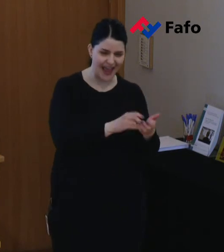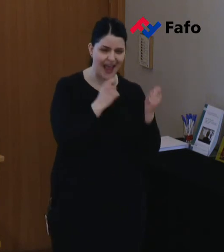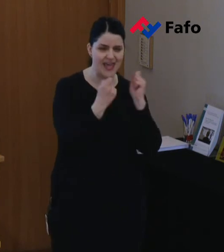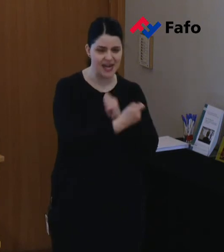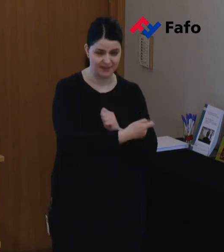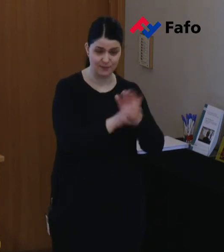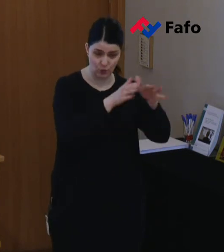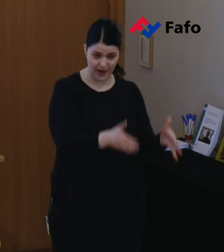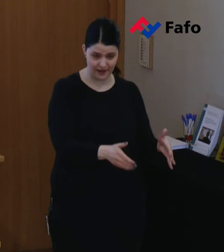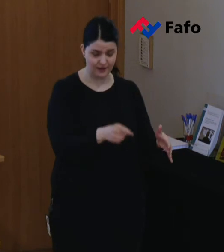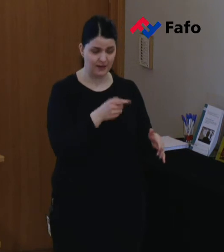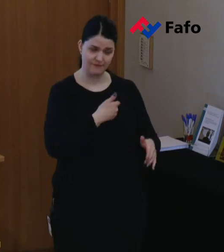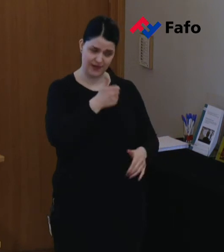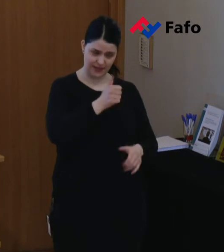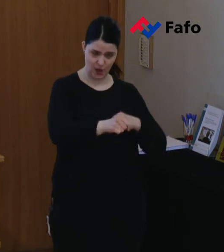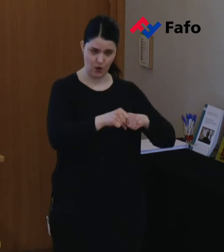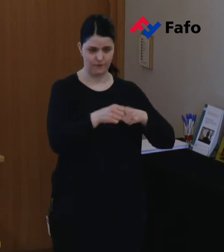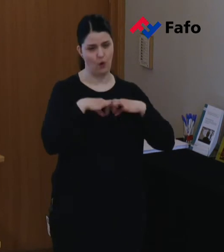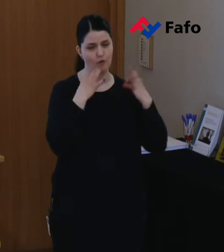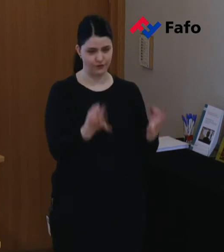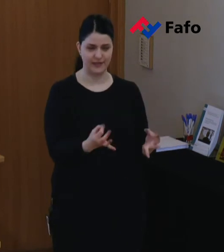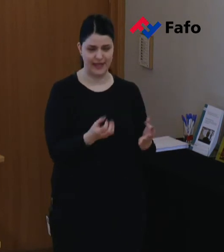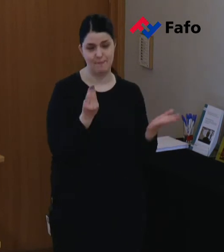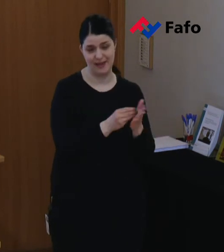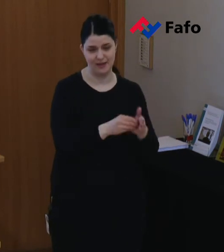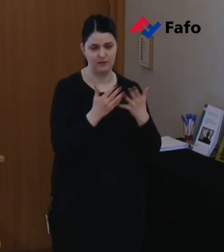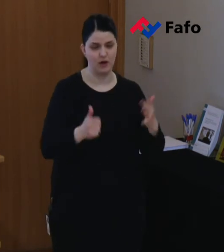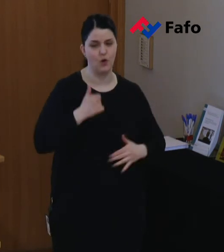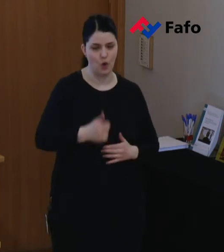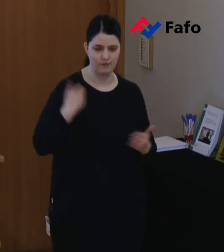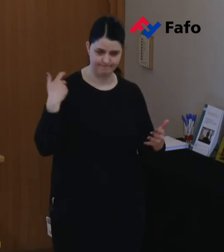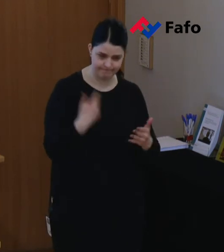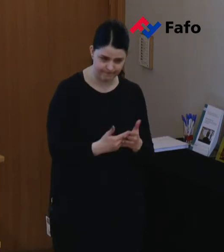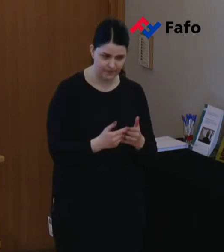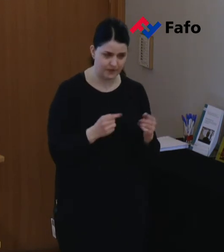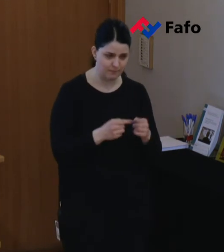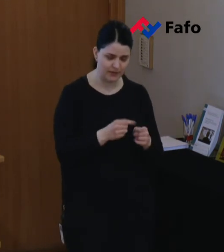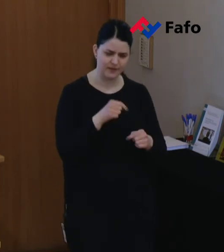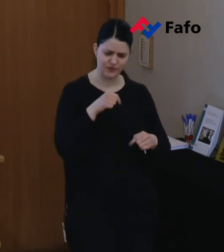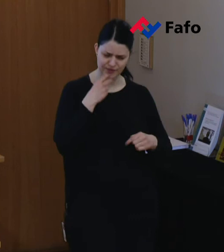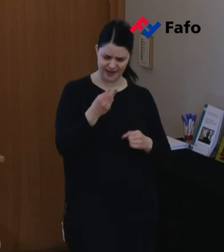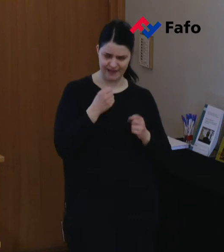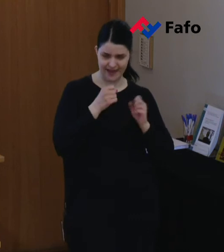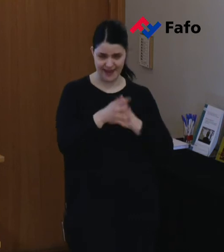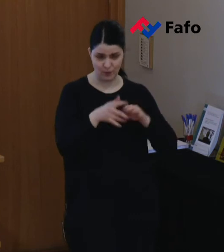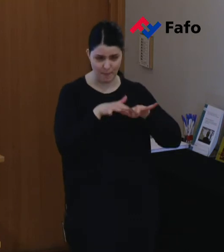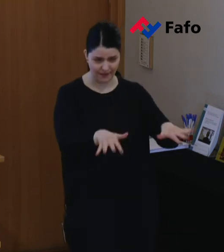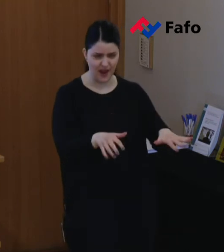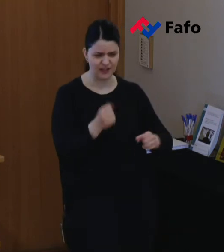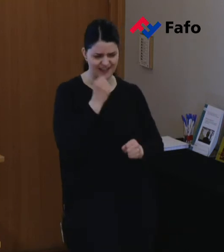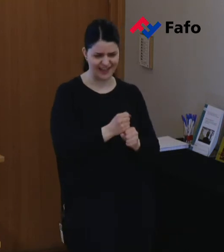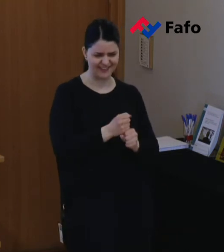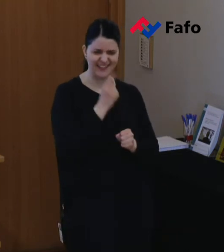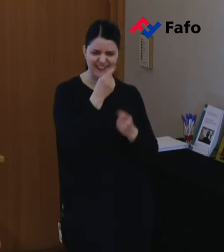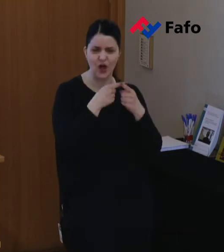offentlig ideal i mange år. Så vi jo på en måte disse oppslagene fra media om at virkeligheten ser kanskje litt annerledes ut.